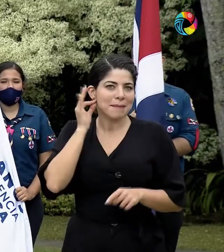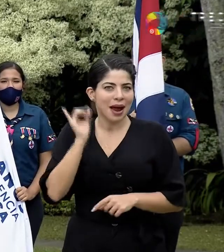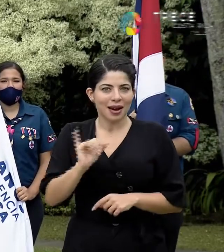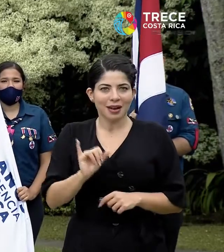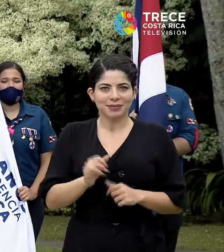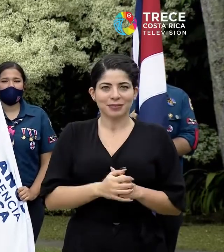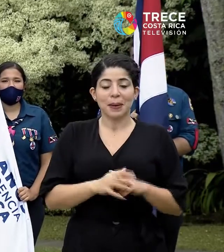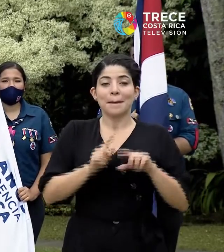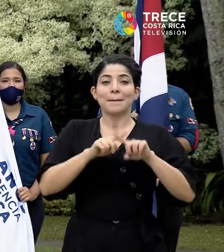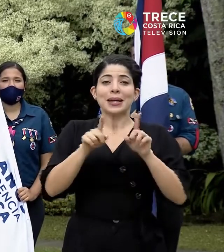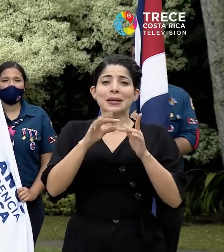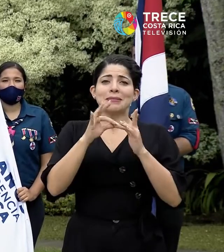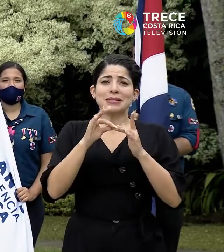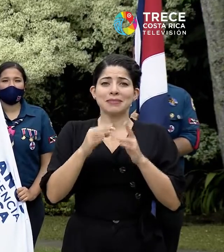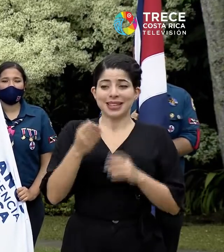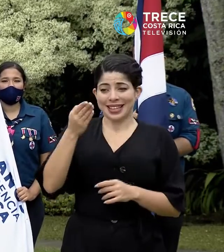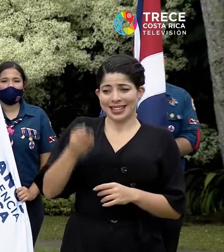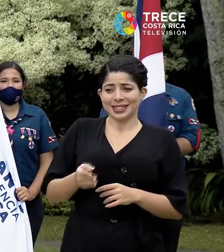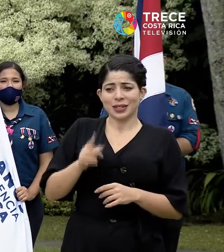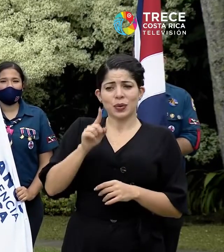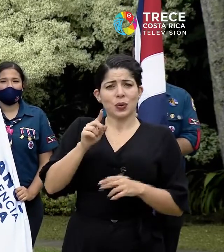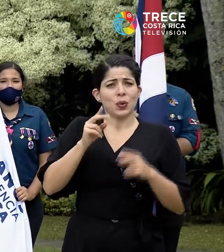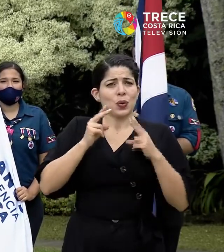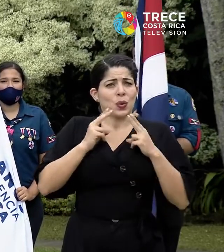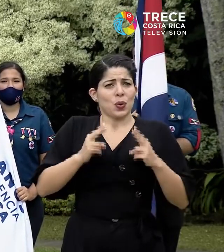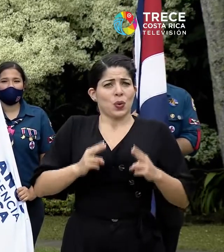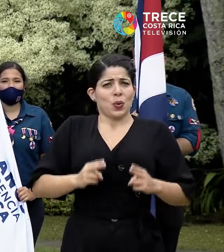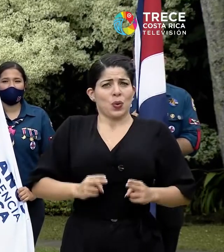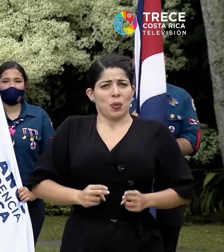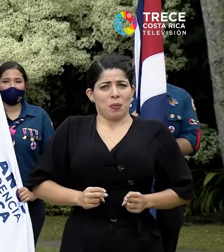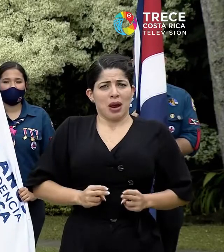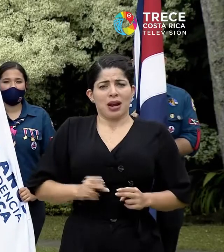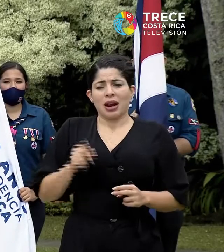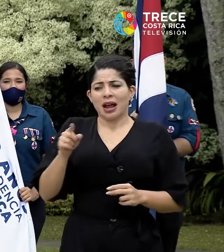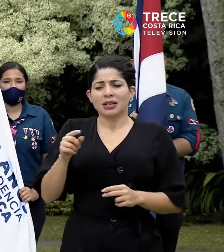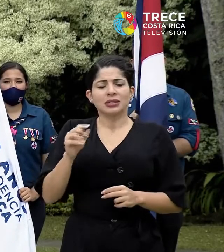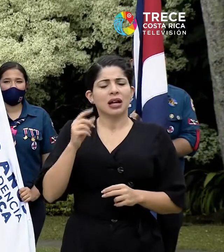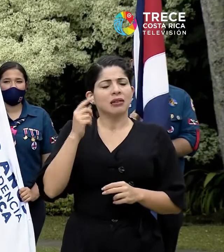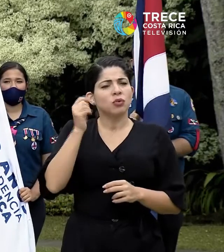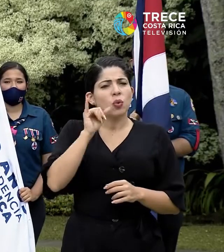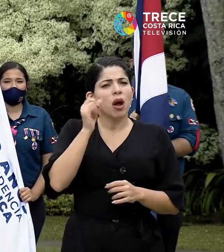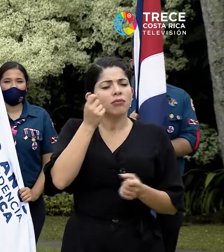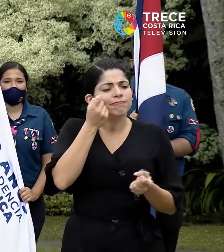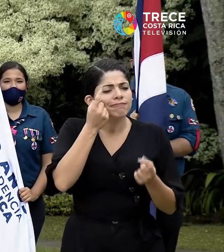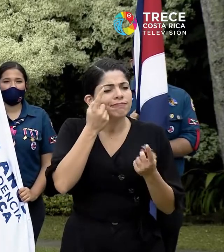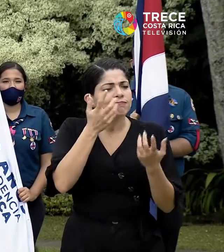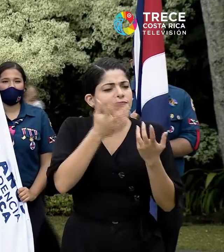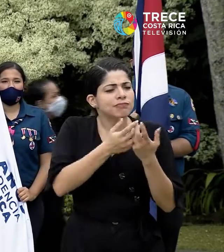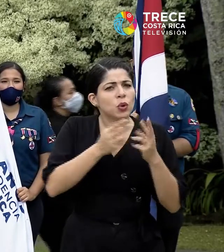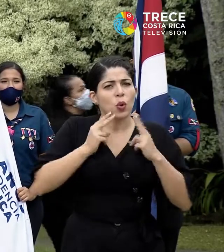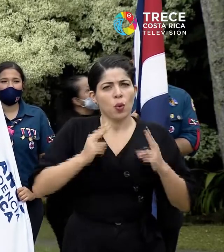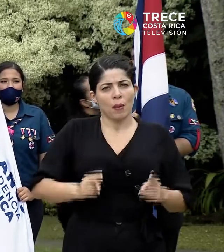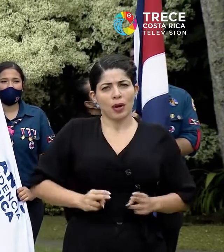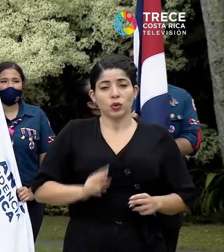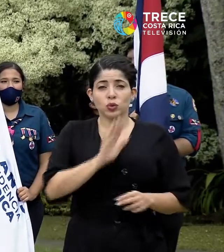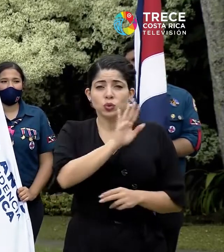pero sobre todo un ser humano para quien nada humano le es ajeno. En sus